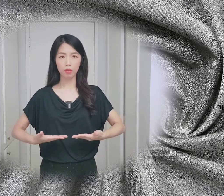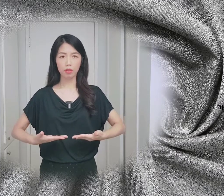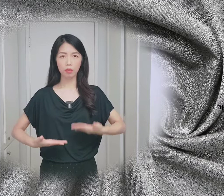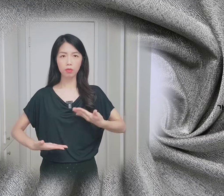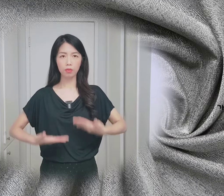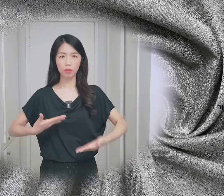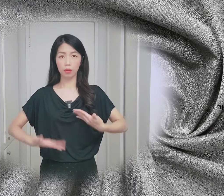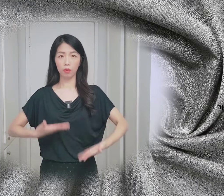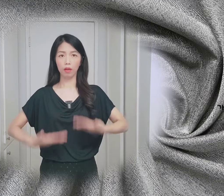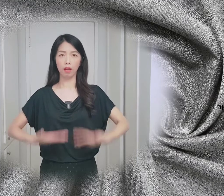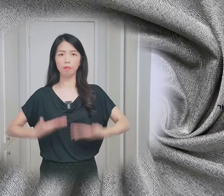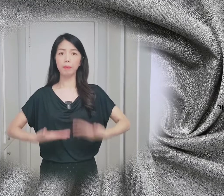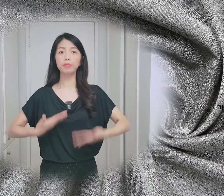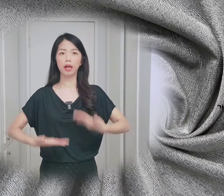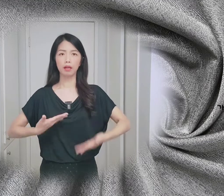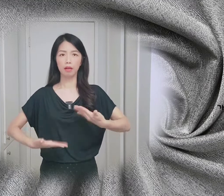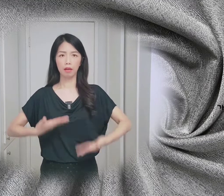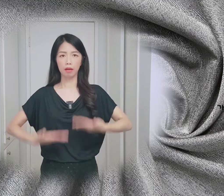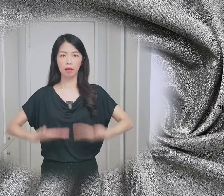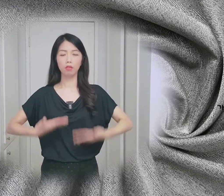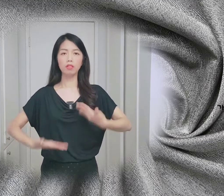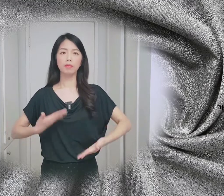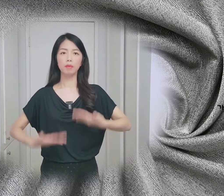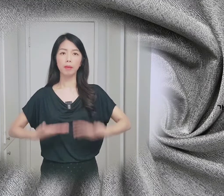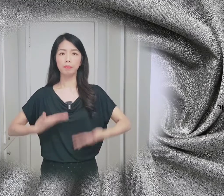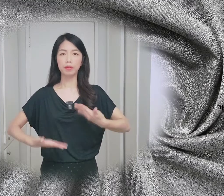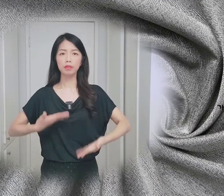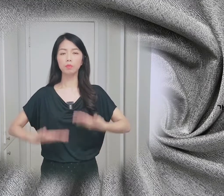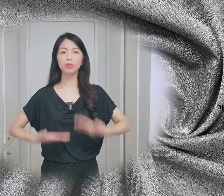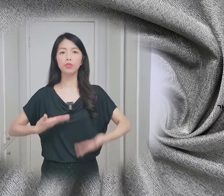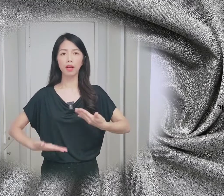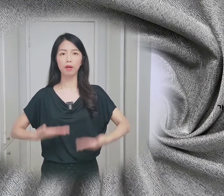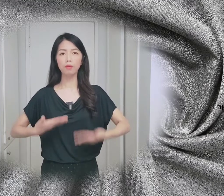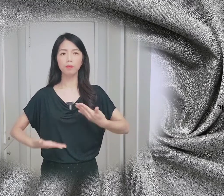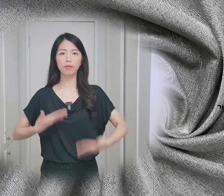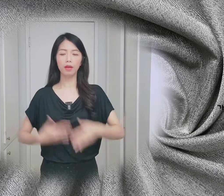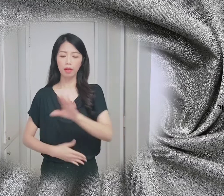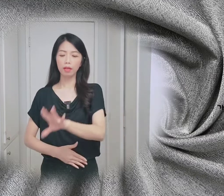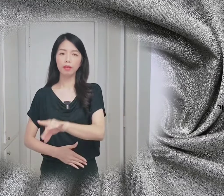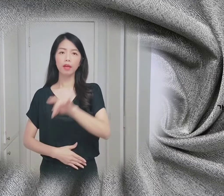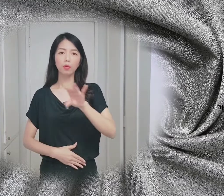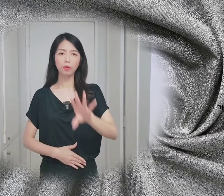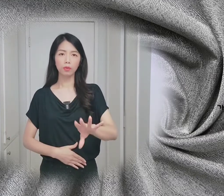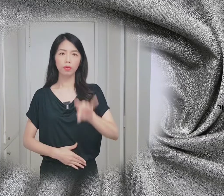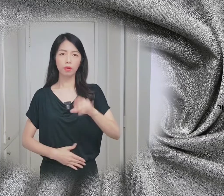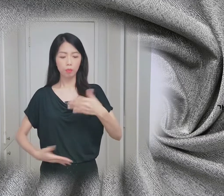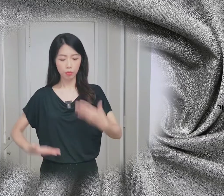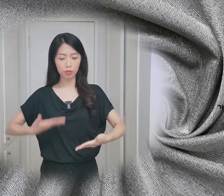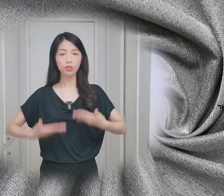밑에 두시고 이렇게 바쁘다 이런 뜻입니다. 바쁜, 분주하여,